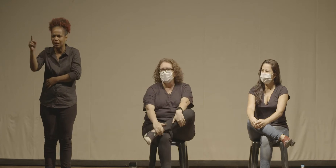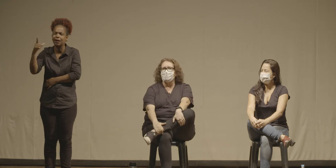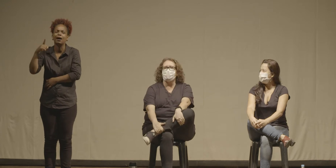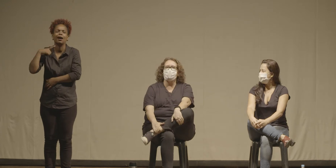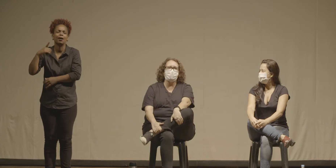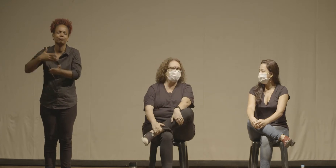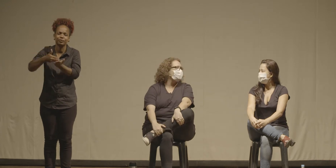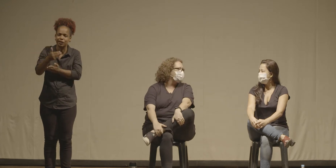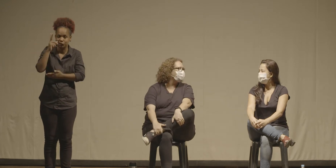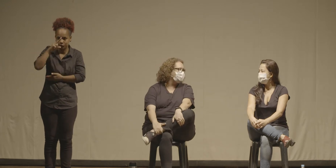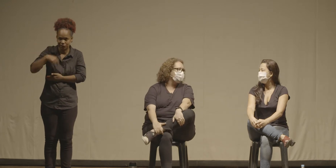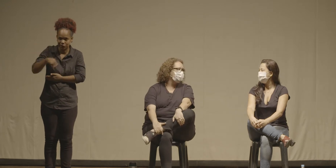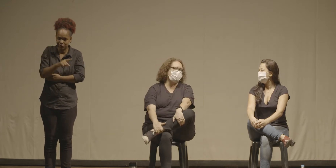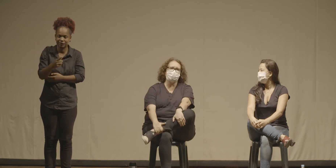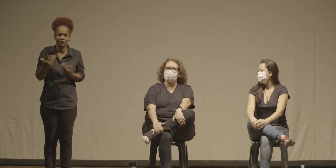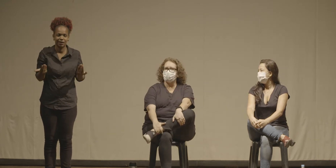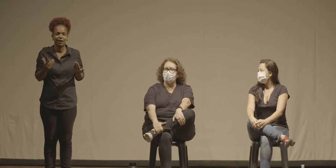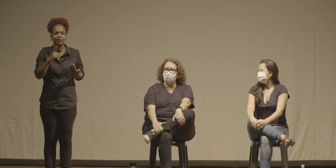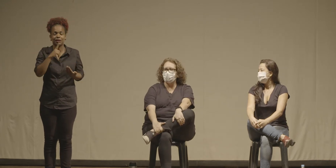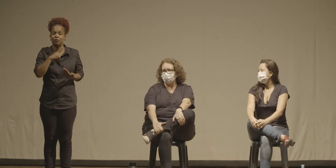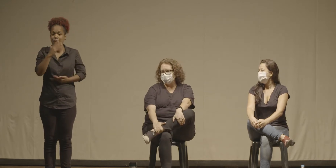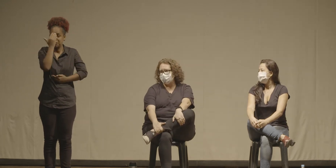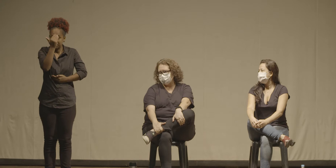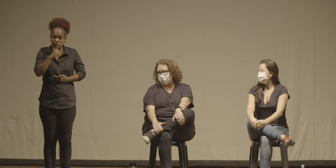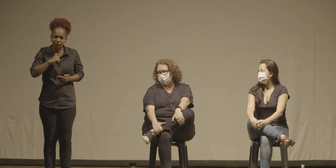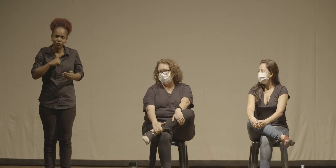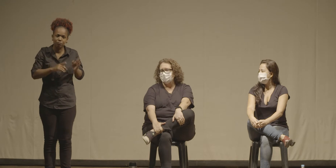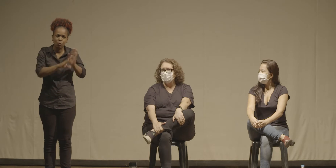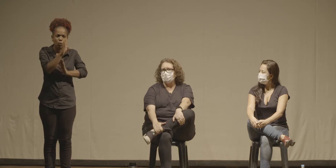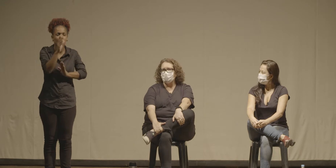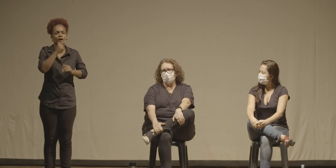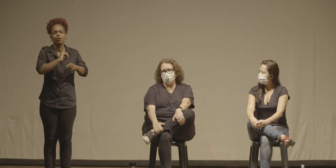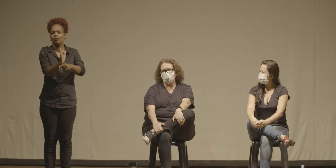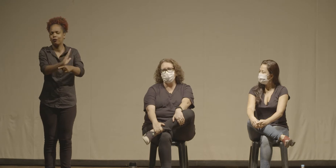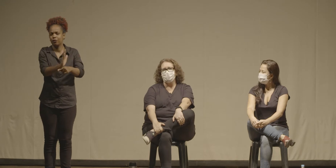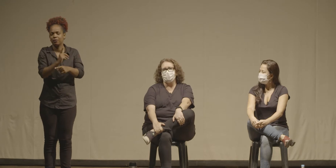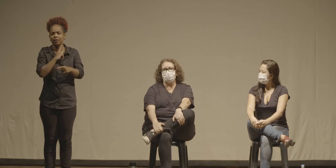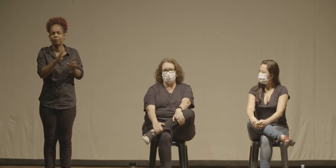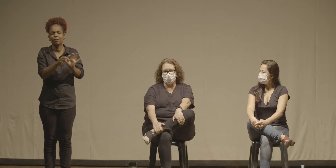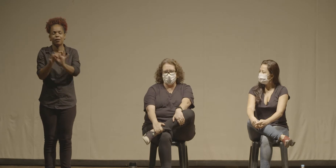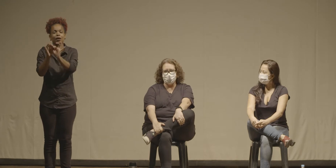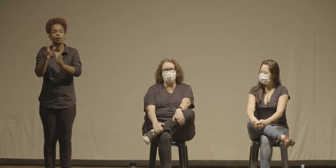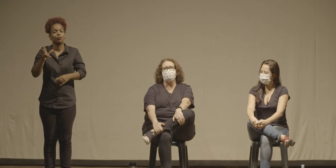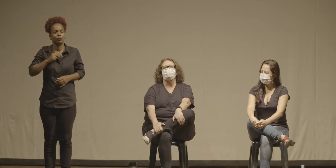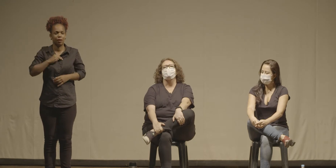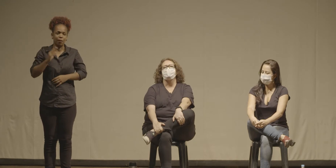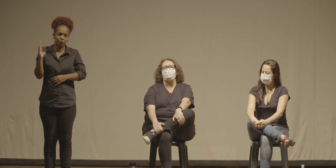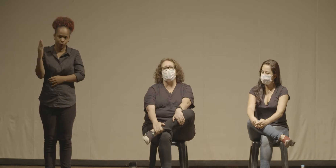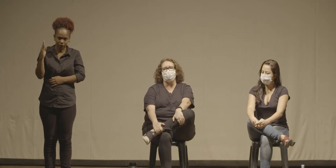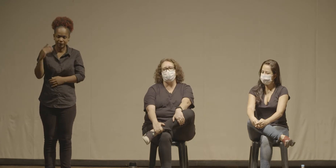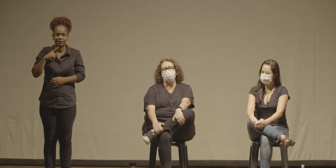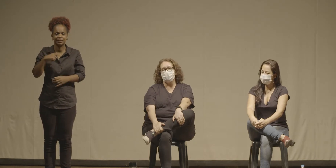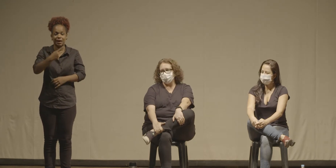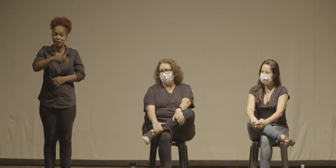história. E o nosso clímax, o Mundial de 71, onde elas conquistaram o bronze, jogando em casa.